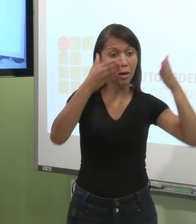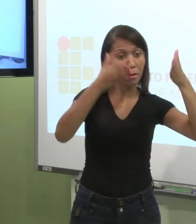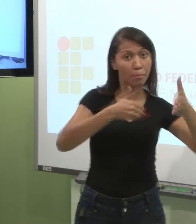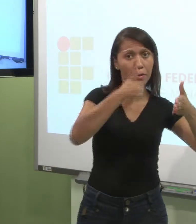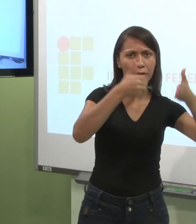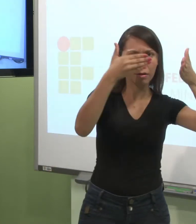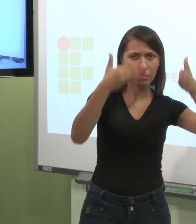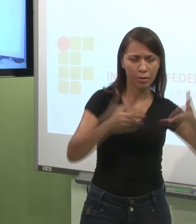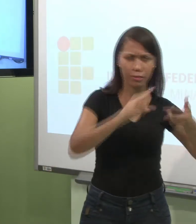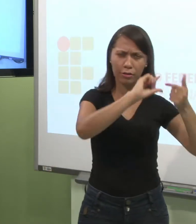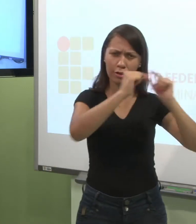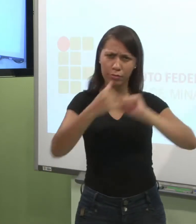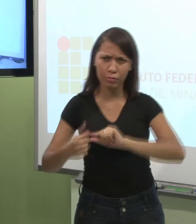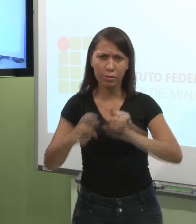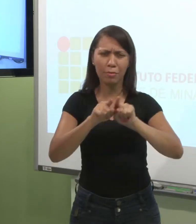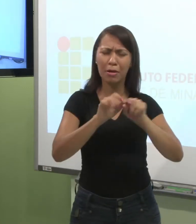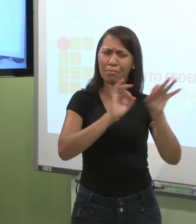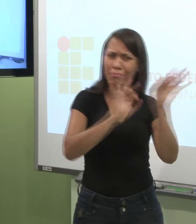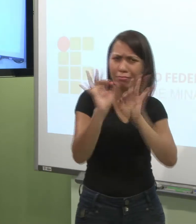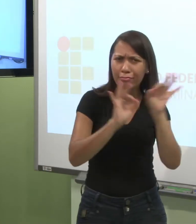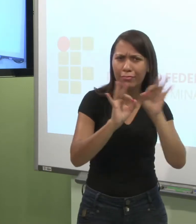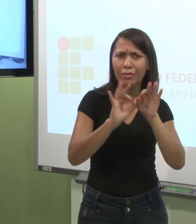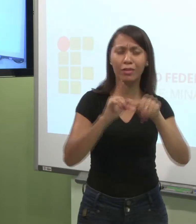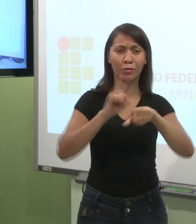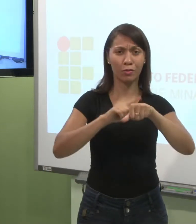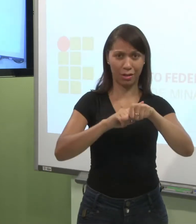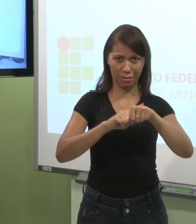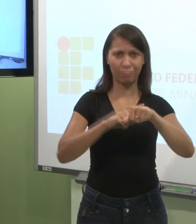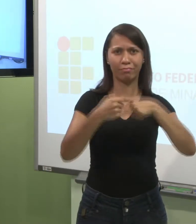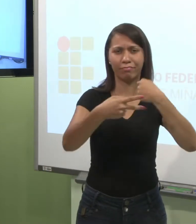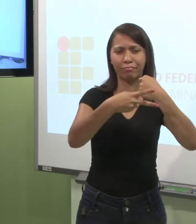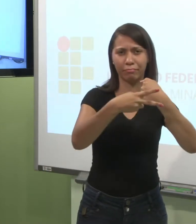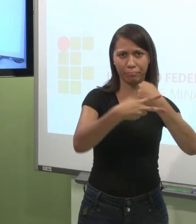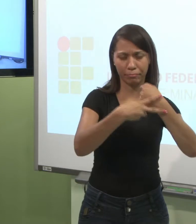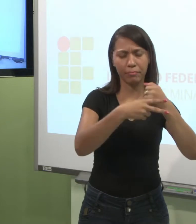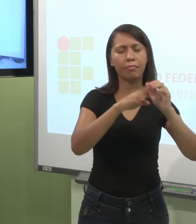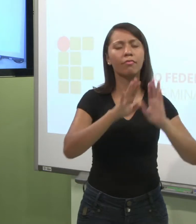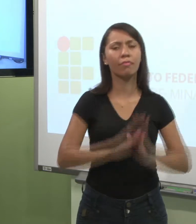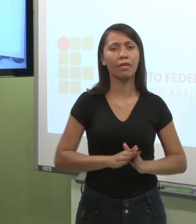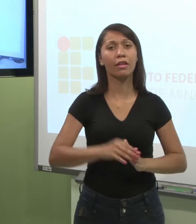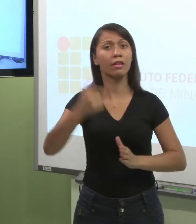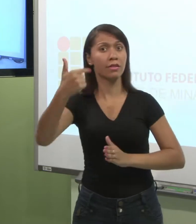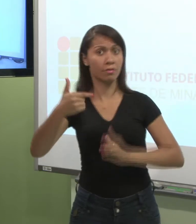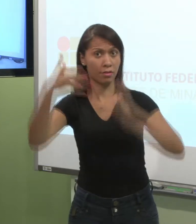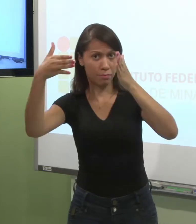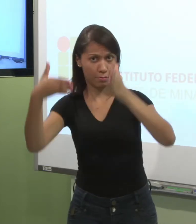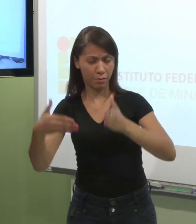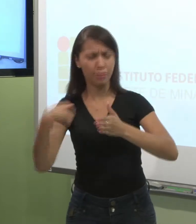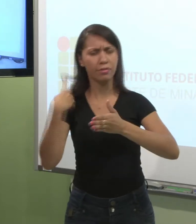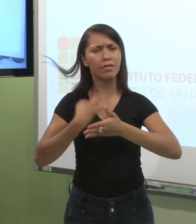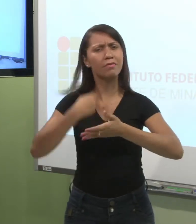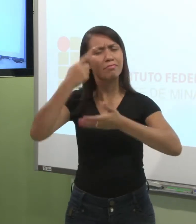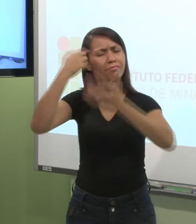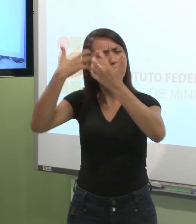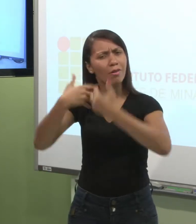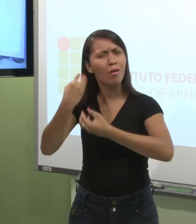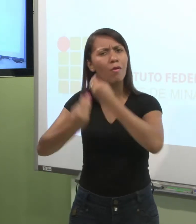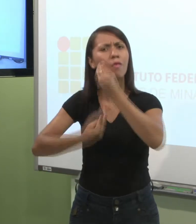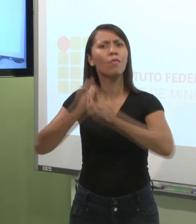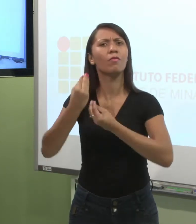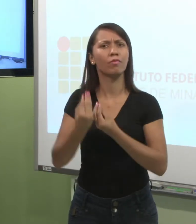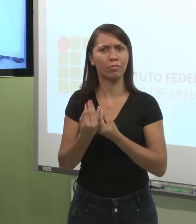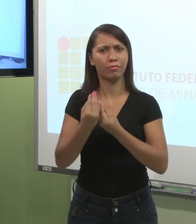com a estrutura, formação e flexão dos tempos verbais. Na segunda parte, analisaremos alguns aspectos da